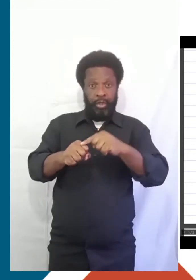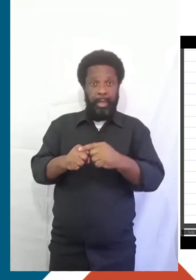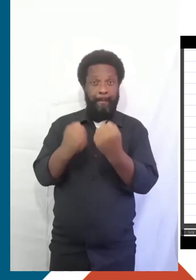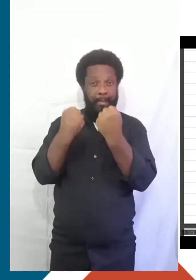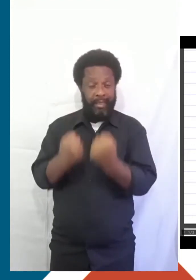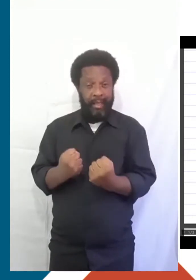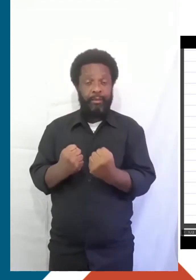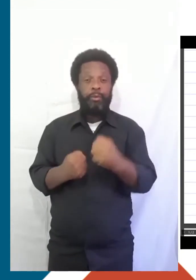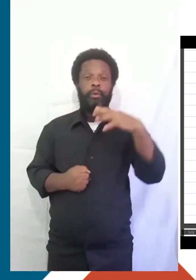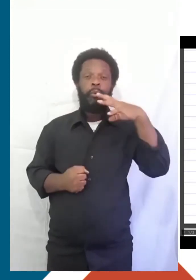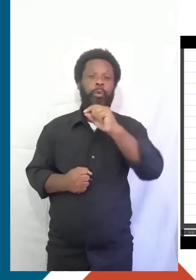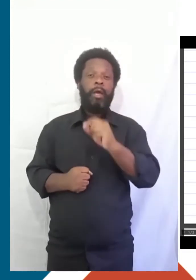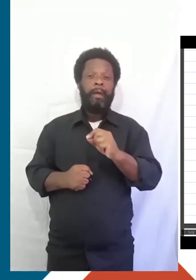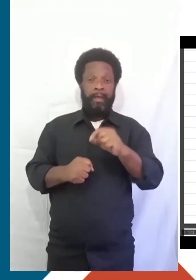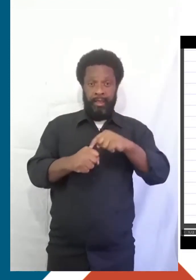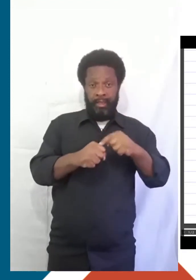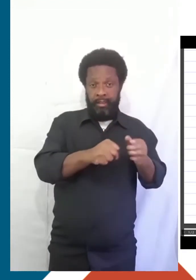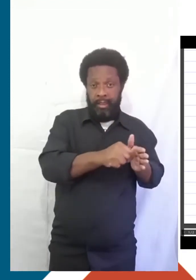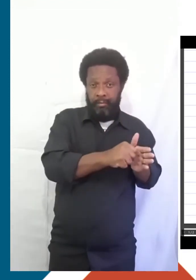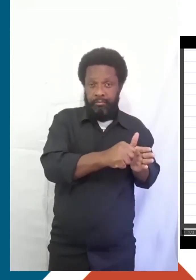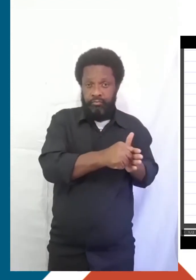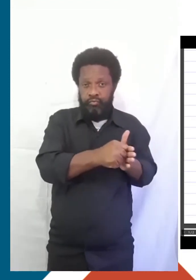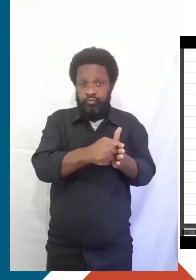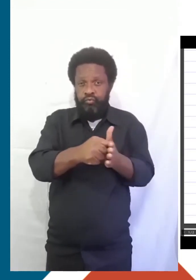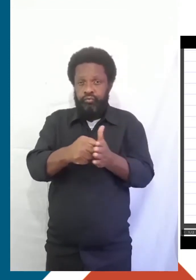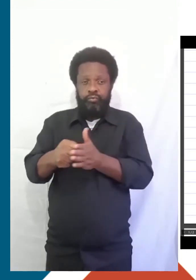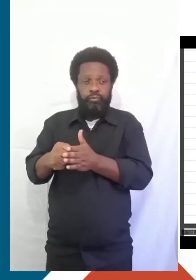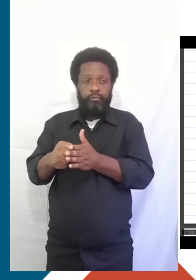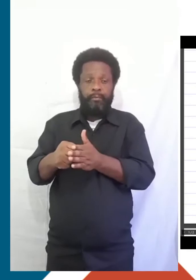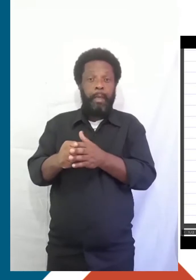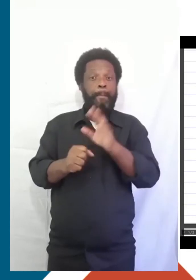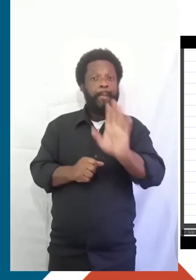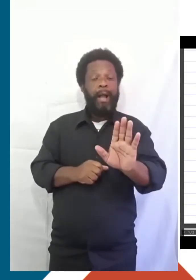inércia. Isso significa que eles vão se mover,